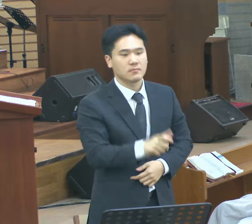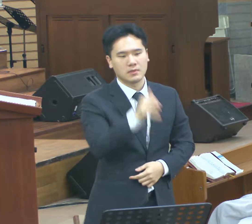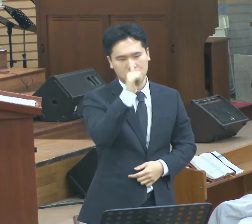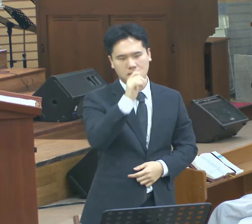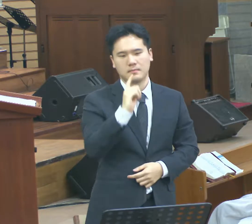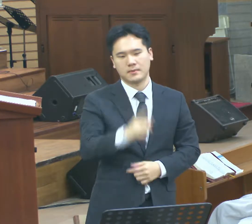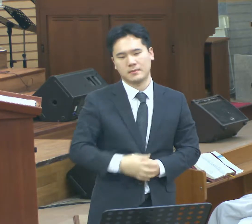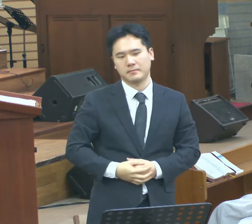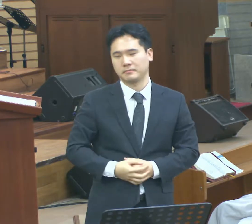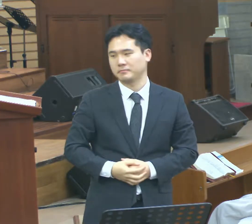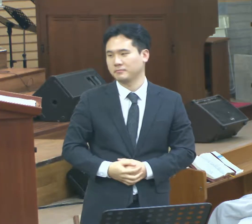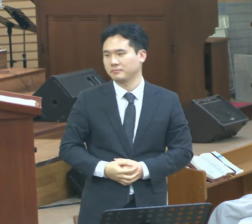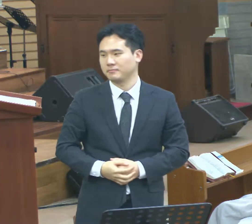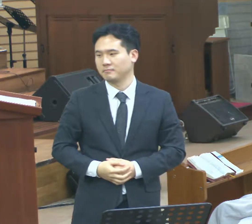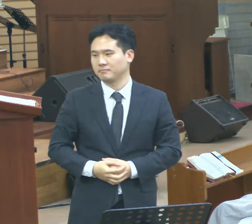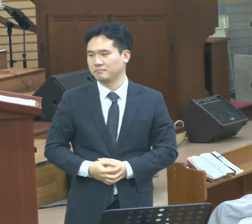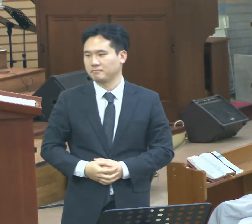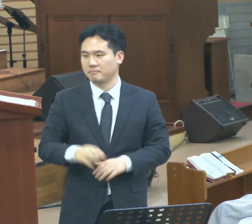있습니다.